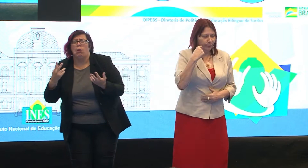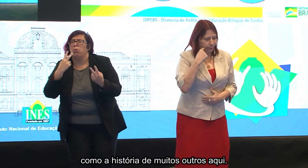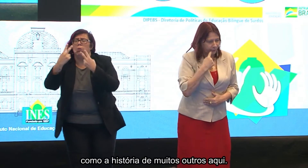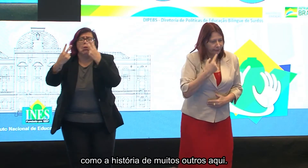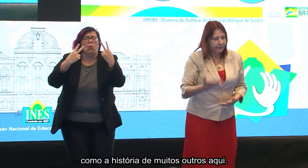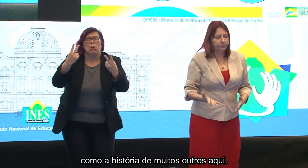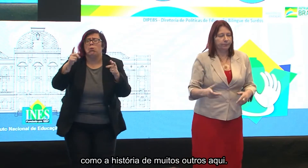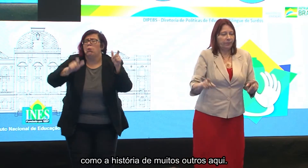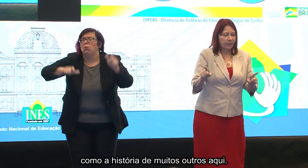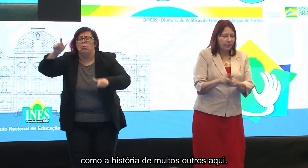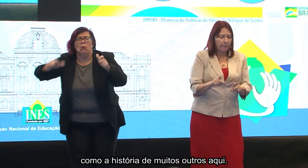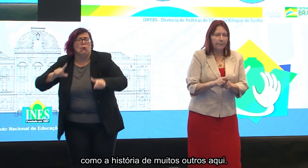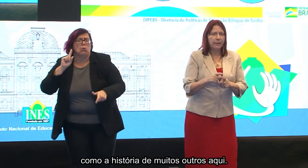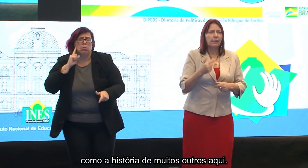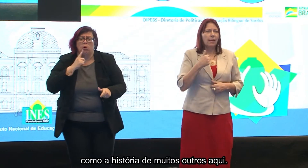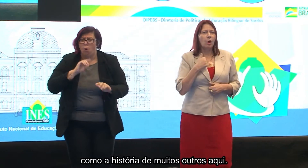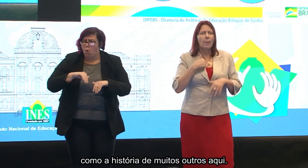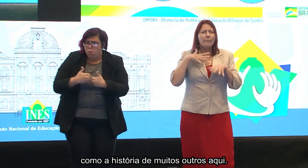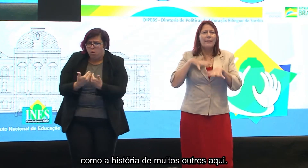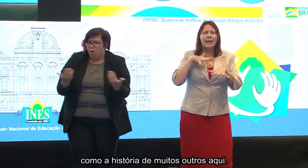como a história de muitos outros aqui.